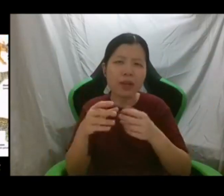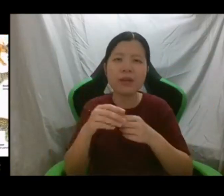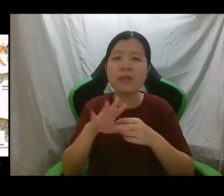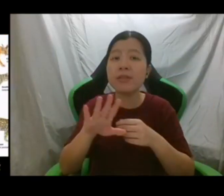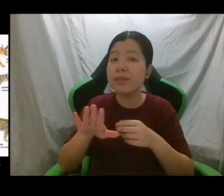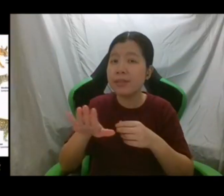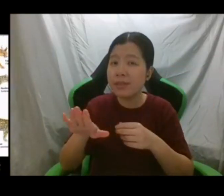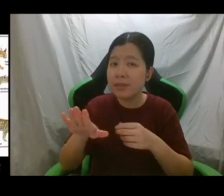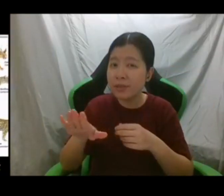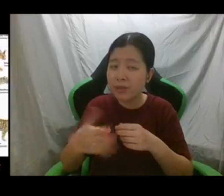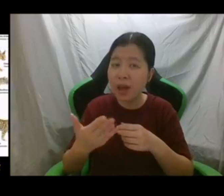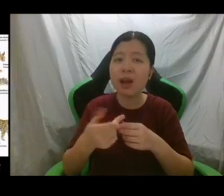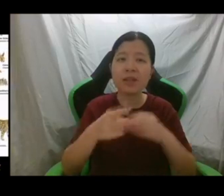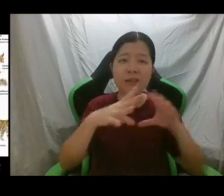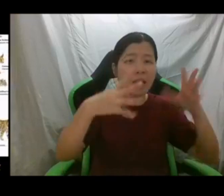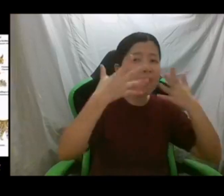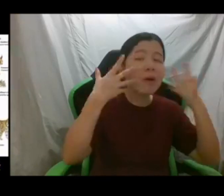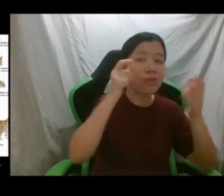大貓嘅基本特質，